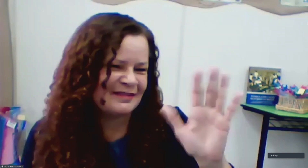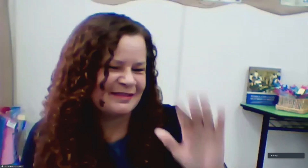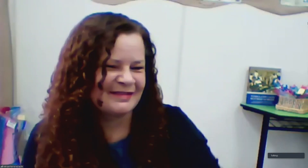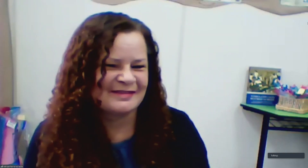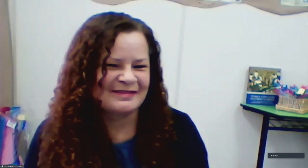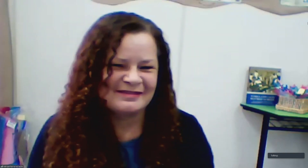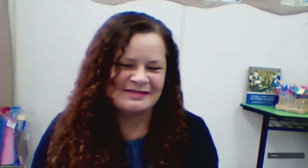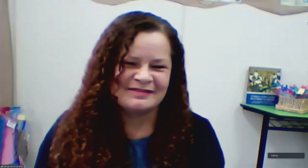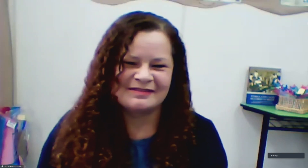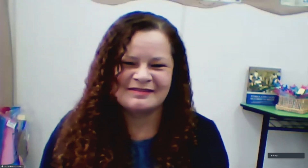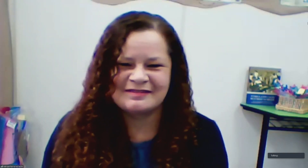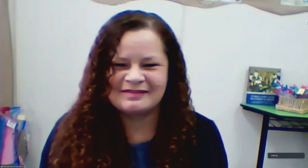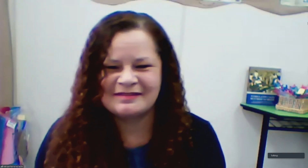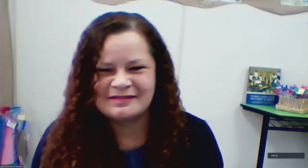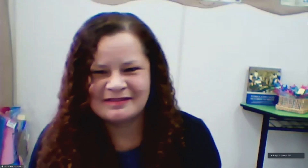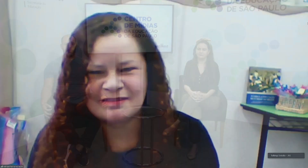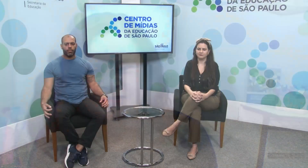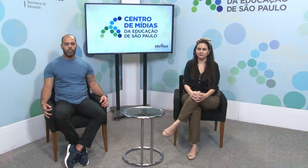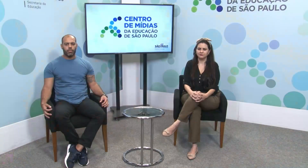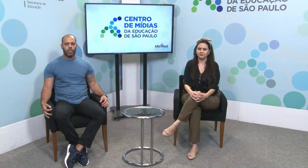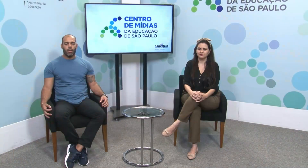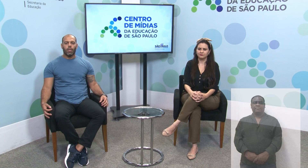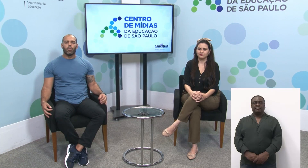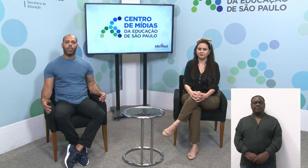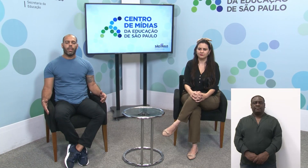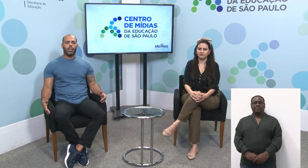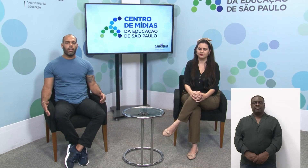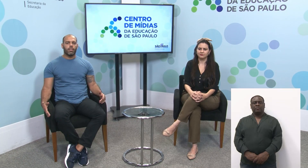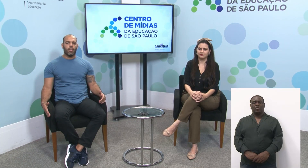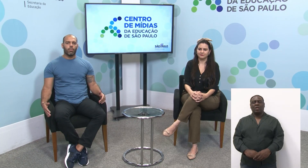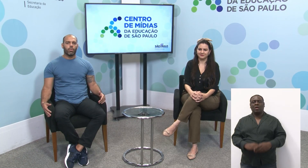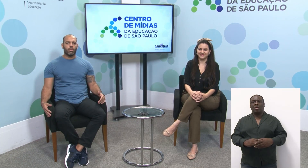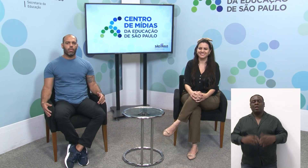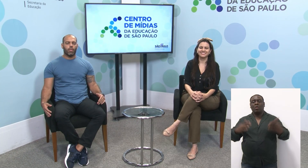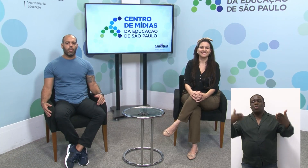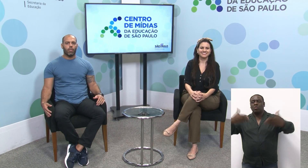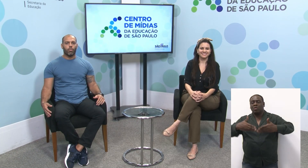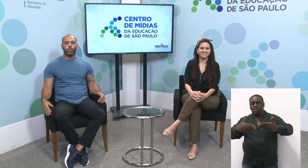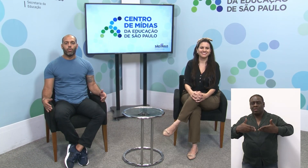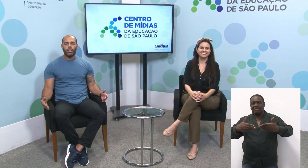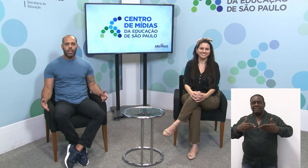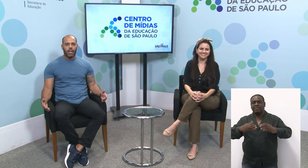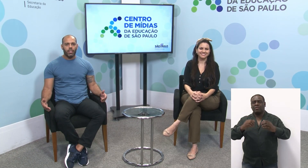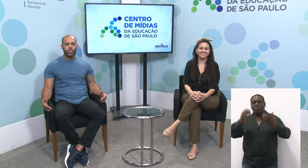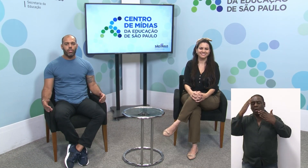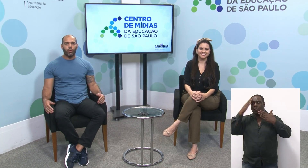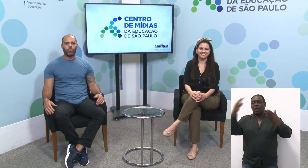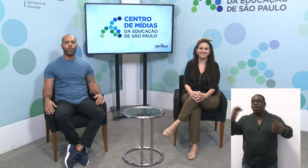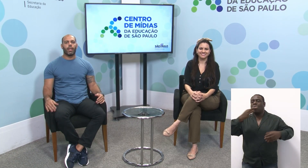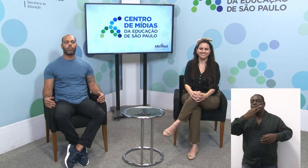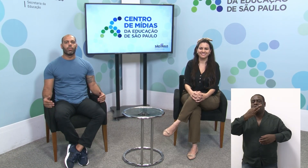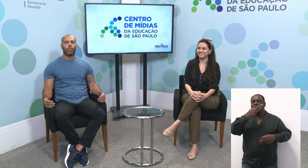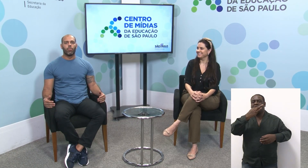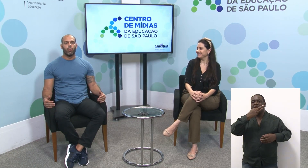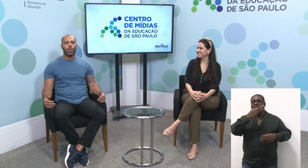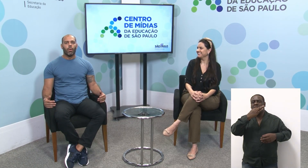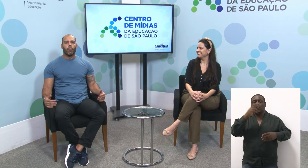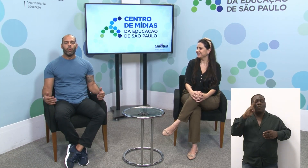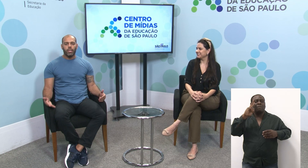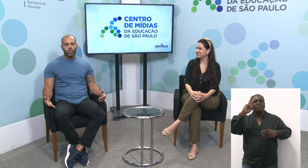Tchau. Miriam, nós que agradecemos a oportunidade de ouvir um relato tão